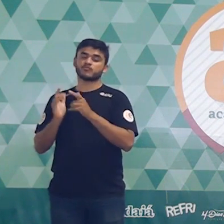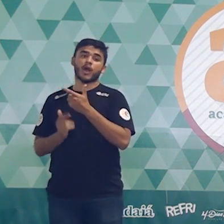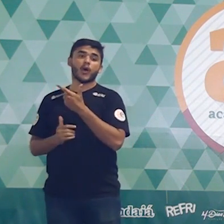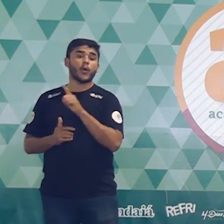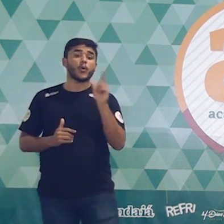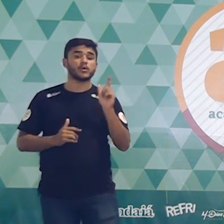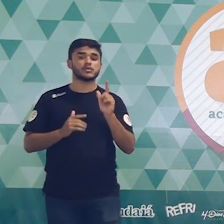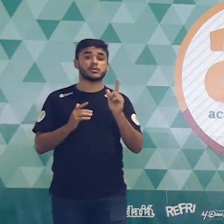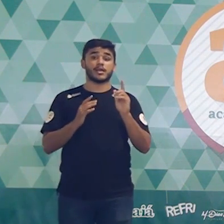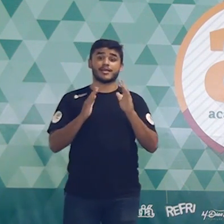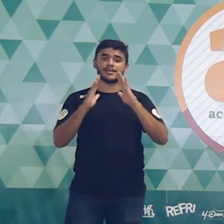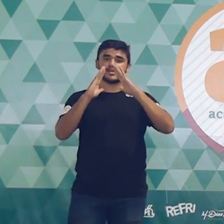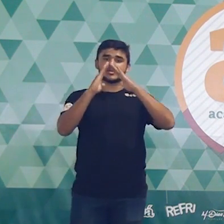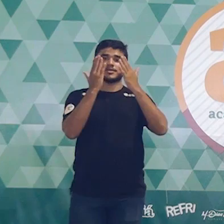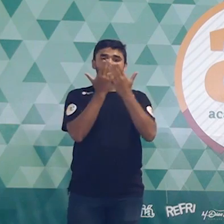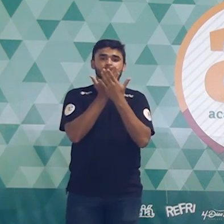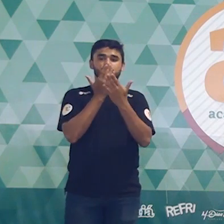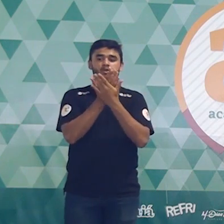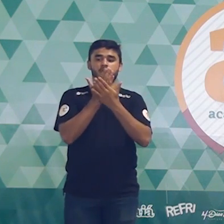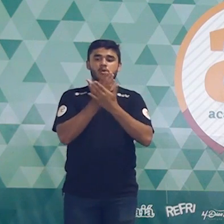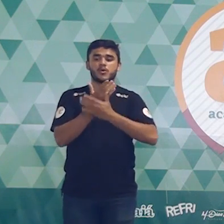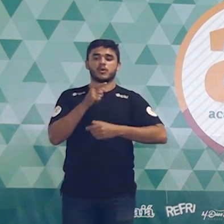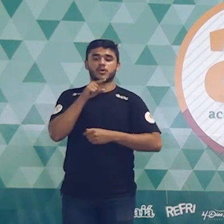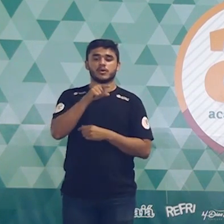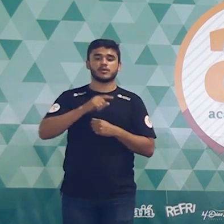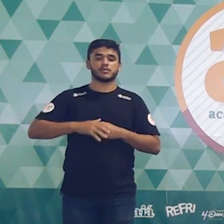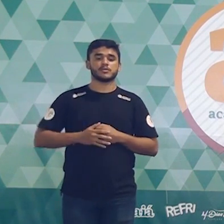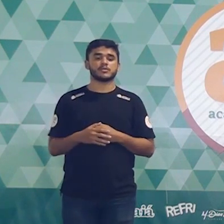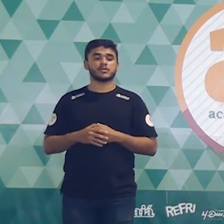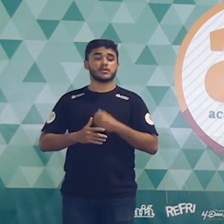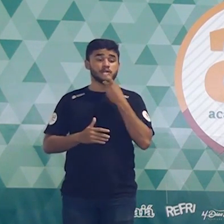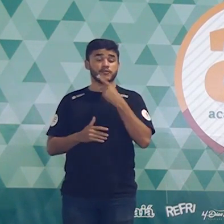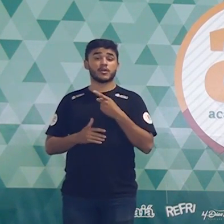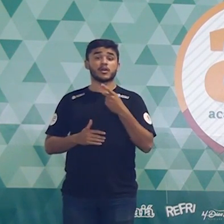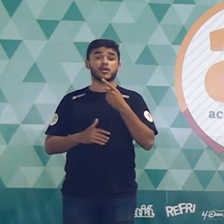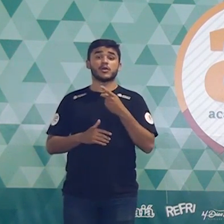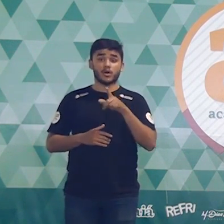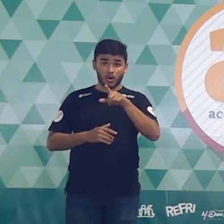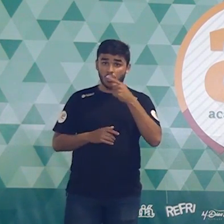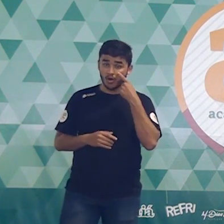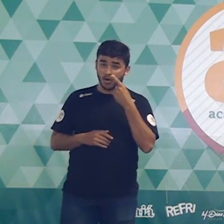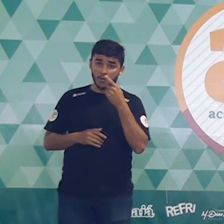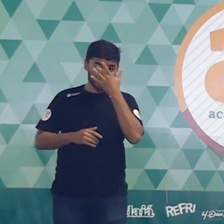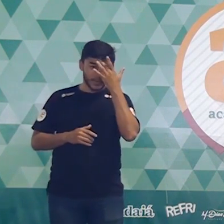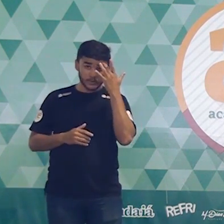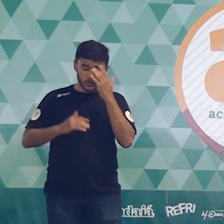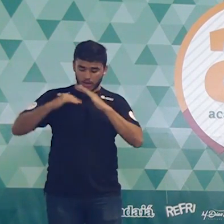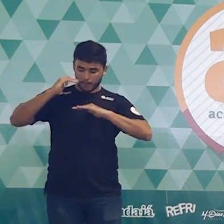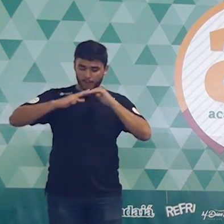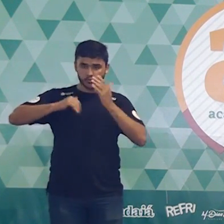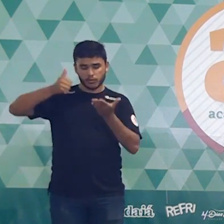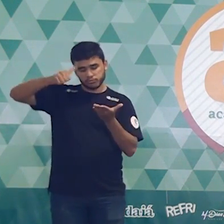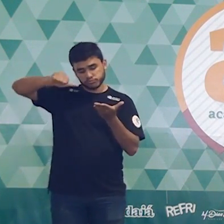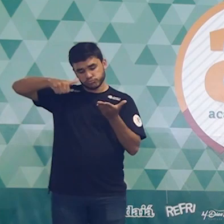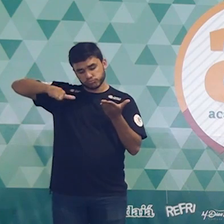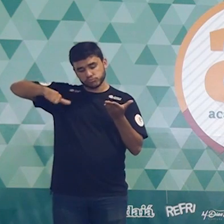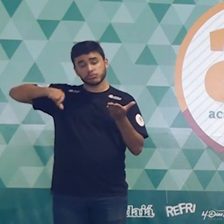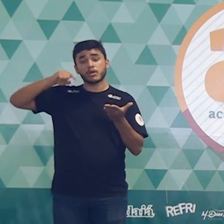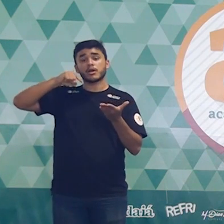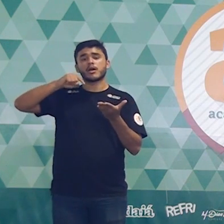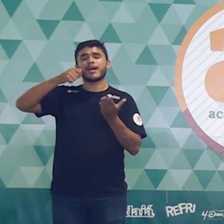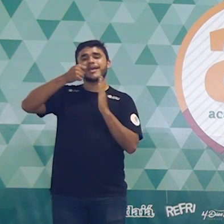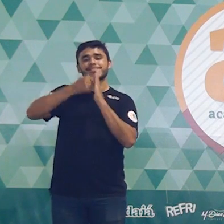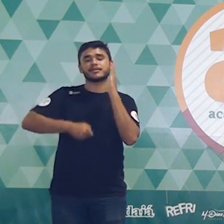que corrige a redação do Enem? Professor. Professor de português ou de redação, de literatura, da rede pública